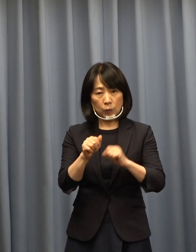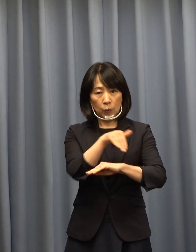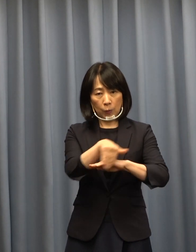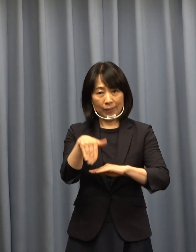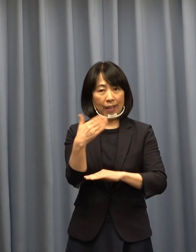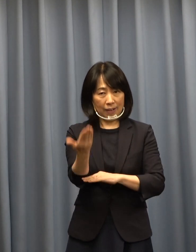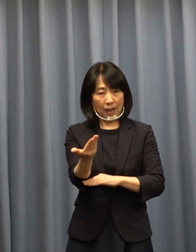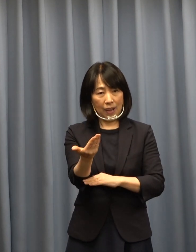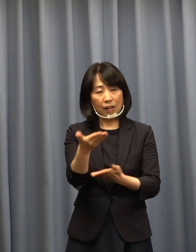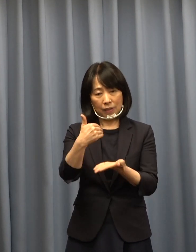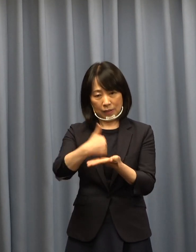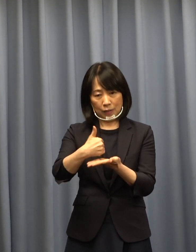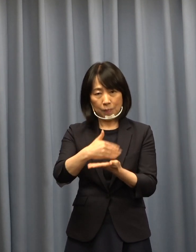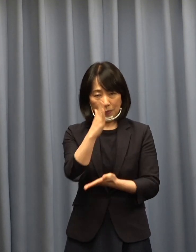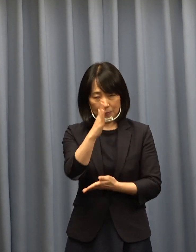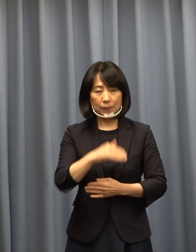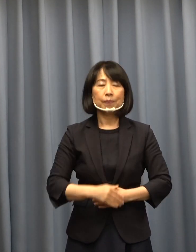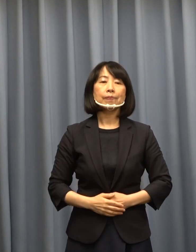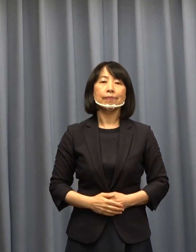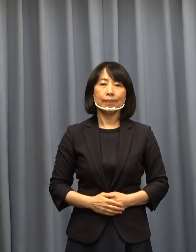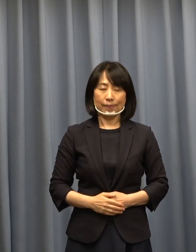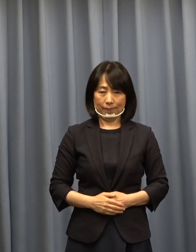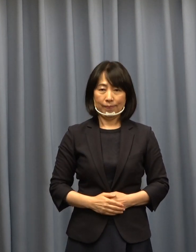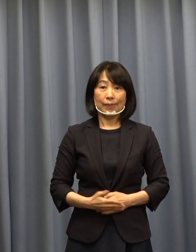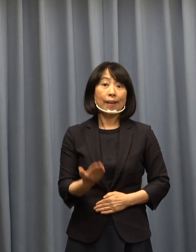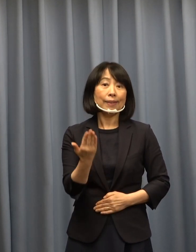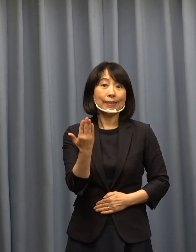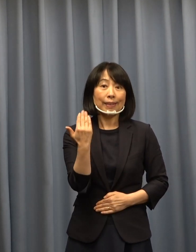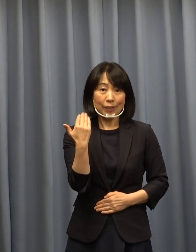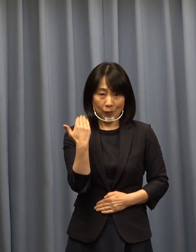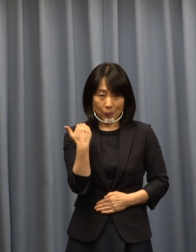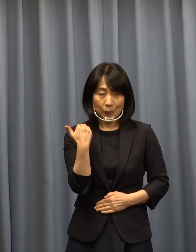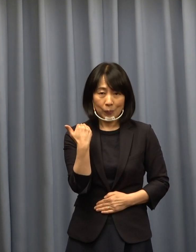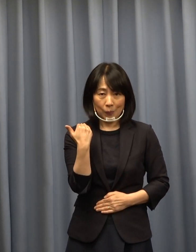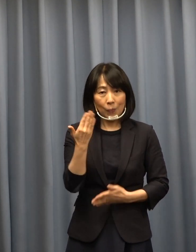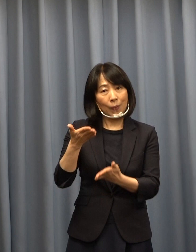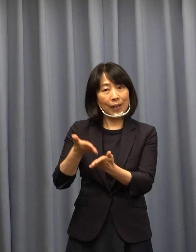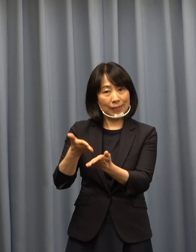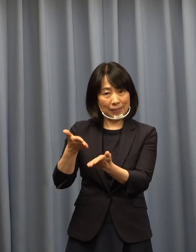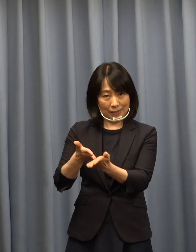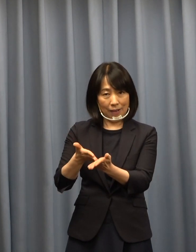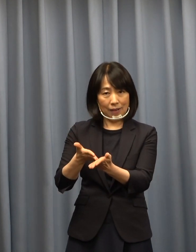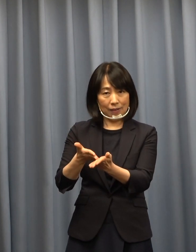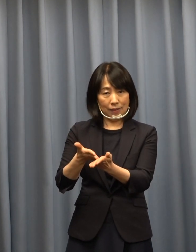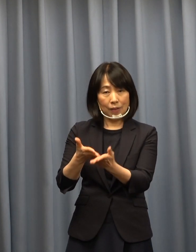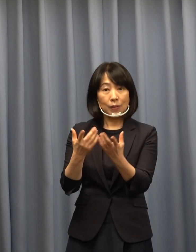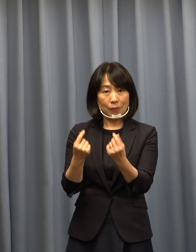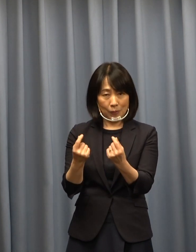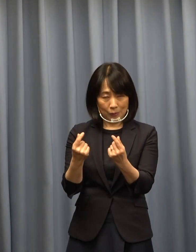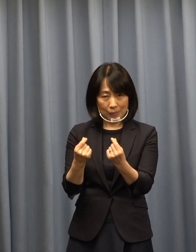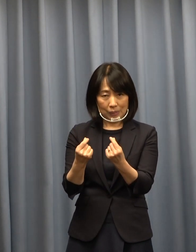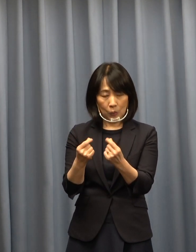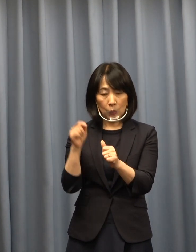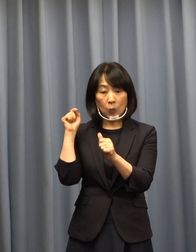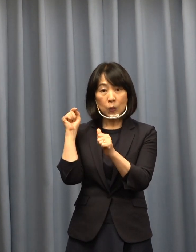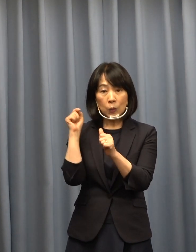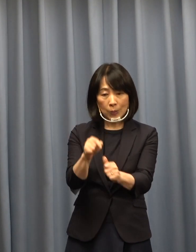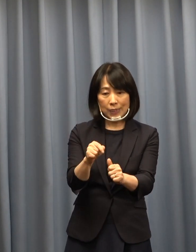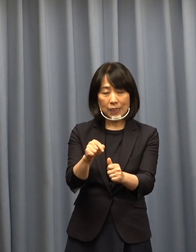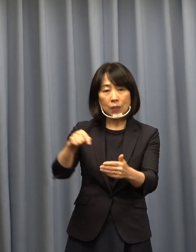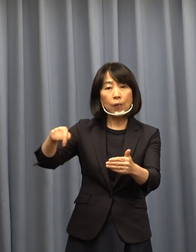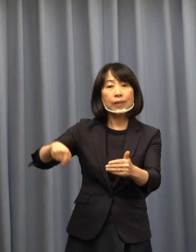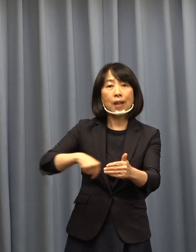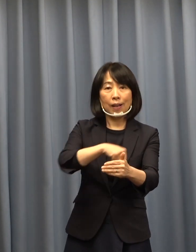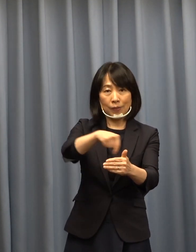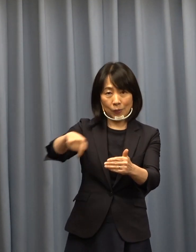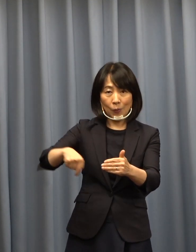います。 まず先ほどお話を申し上げた通り、措置そのものの中身については